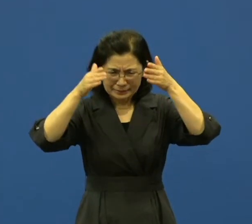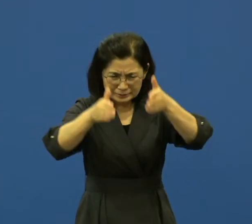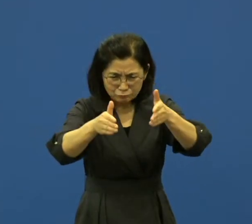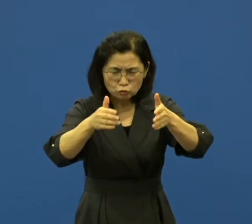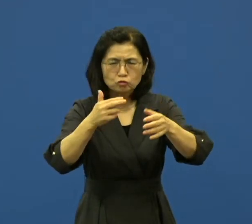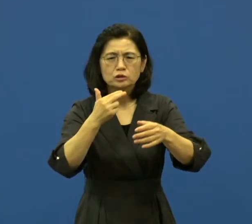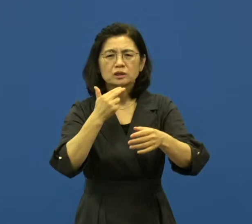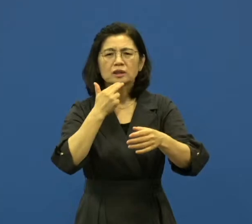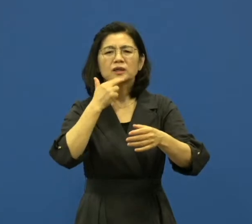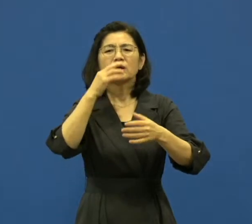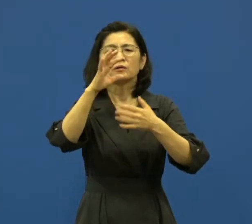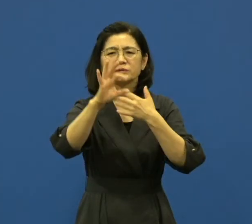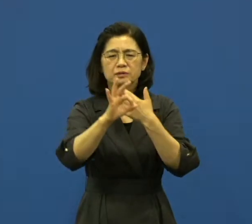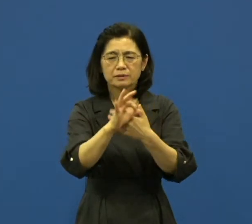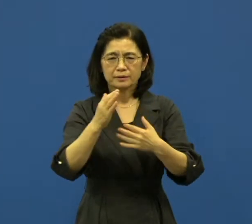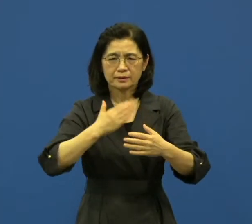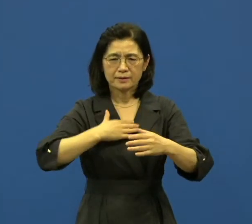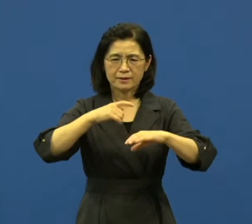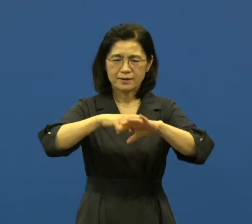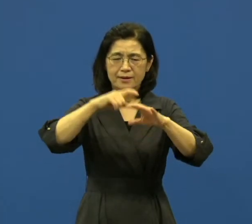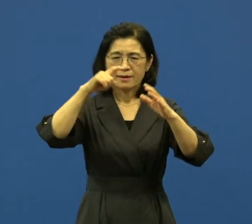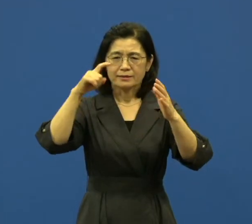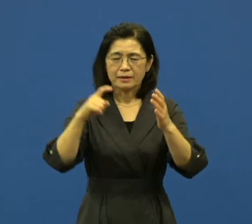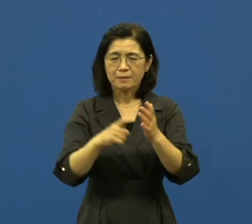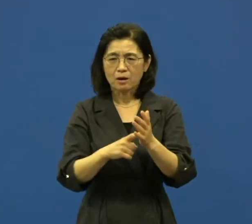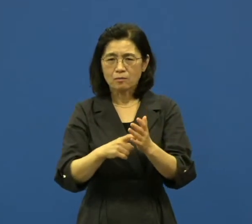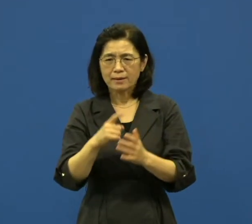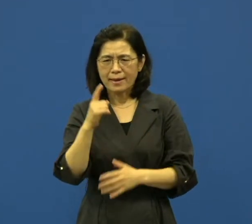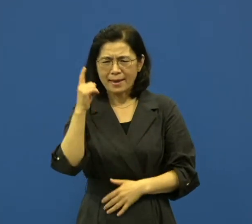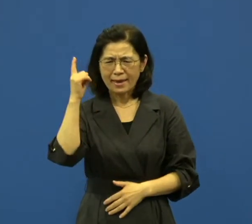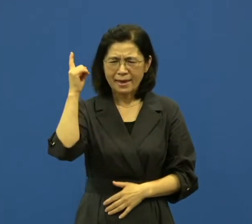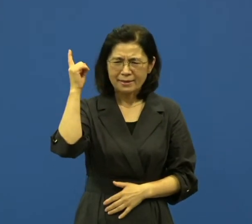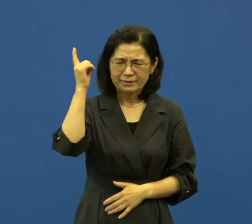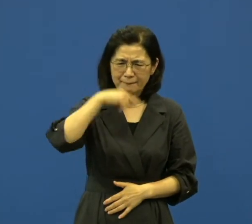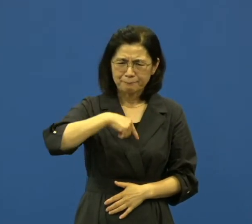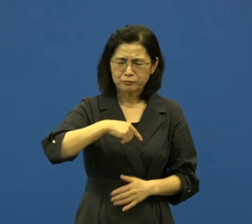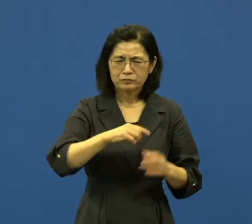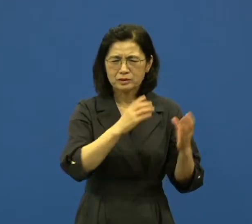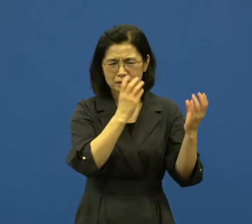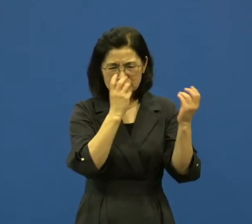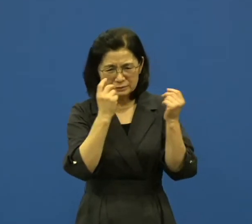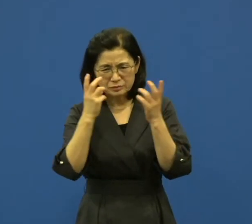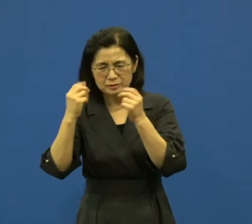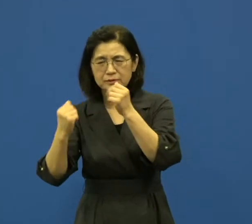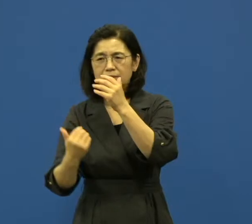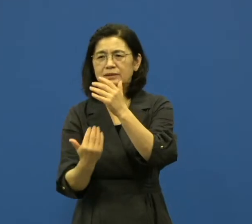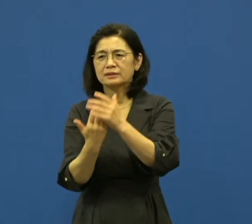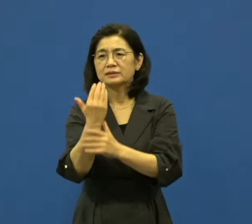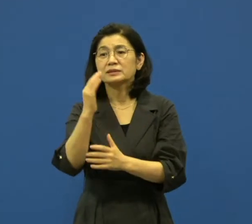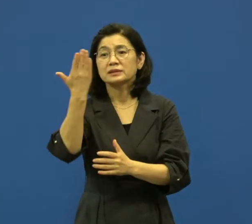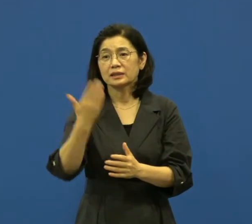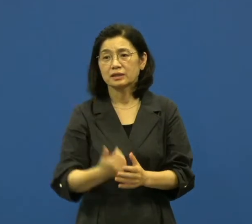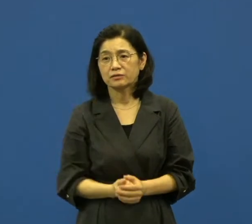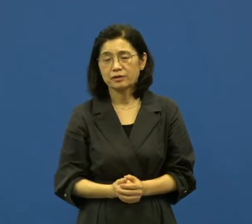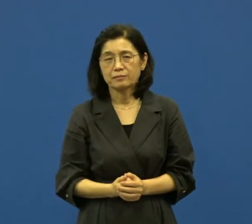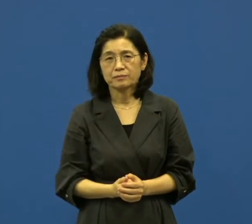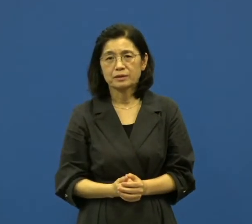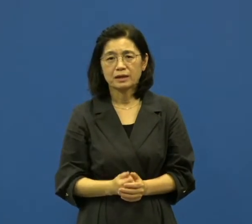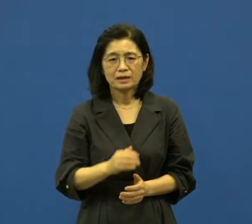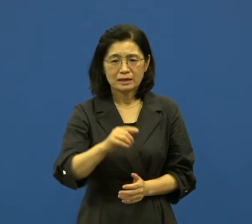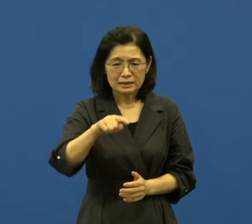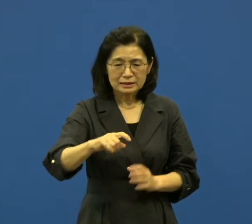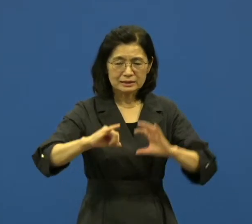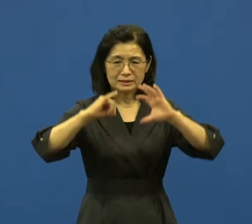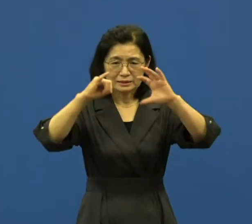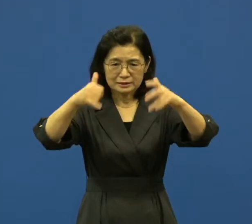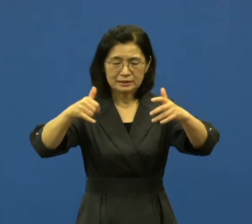영혼에 가라지가 뿌려요. 나도 모르게 이상한 게 자라는 것입니다. 오늘 감각적인 세상에서 우리는 하나님의